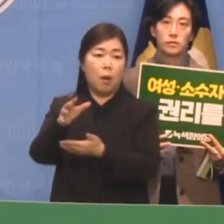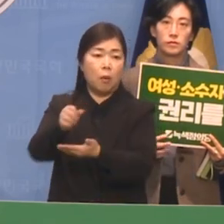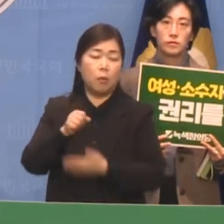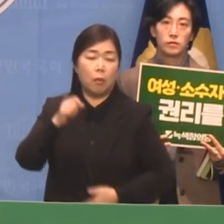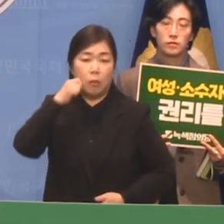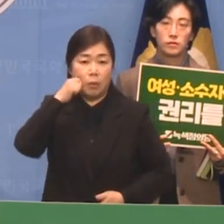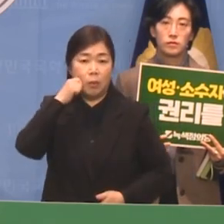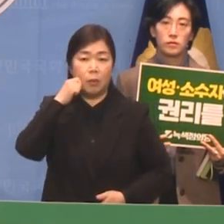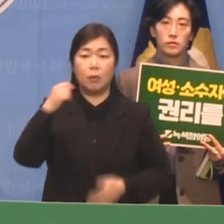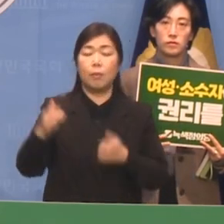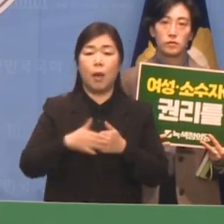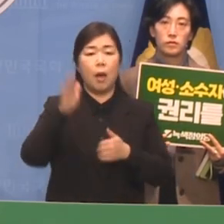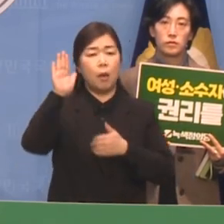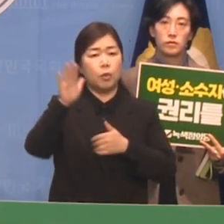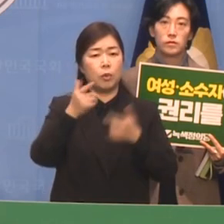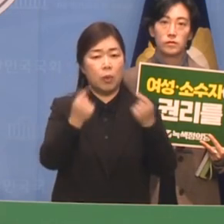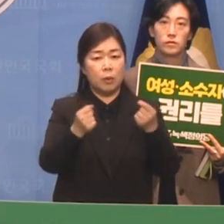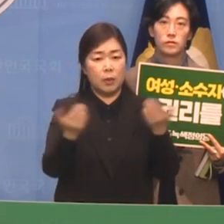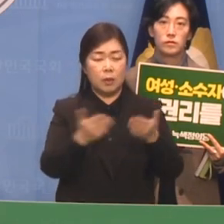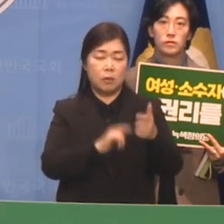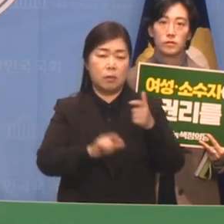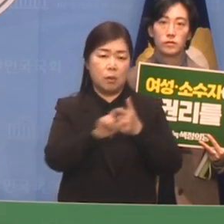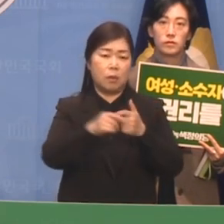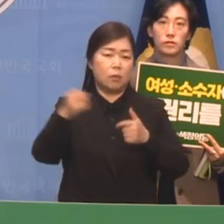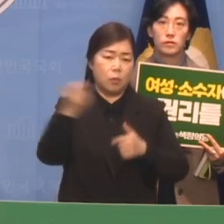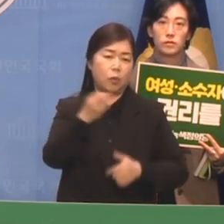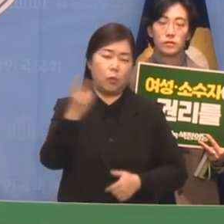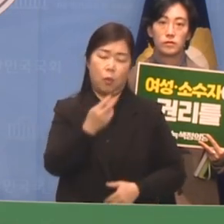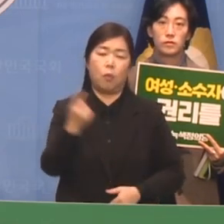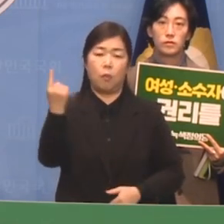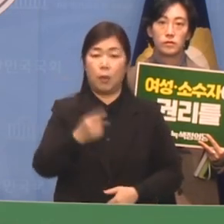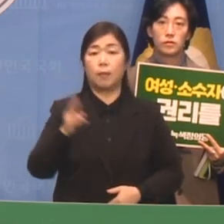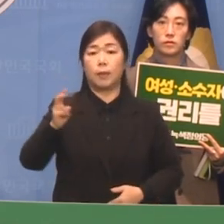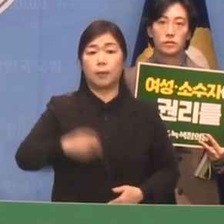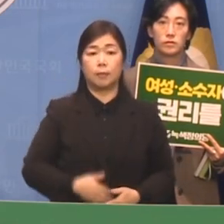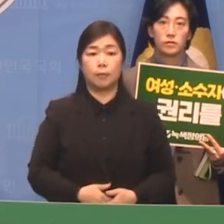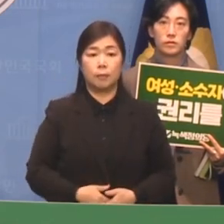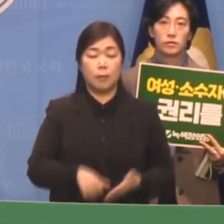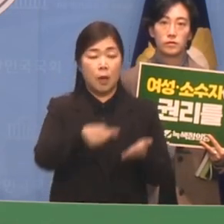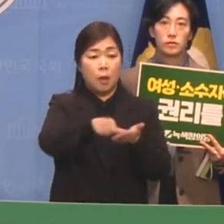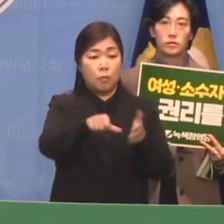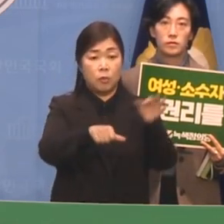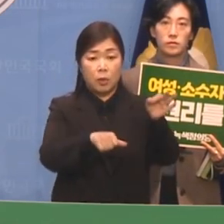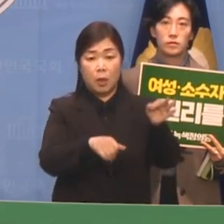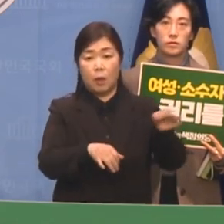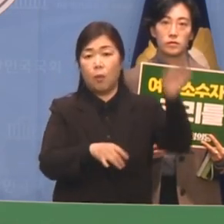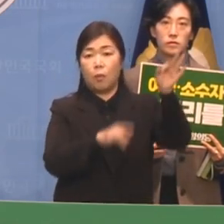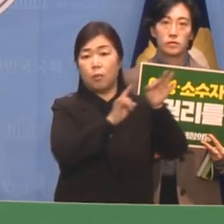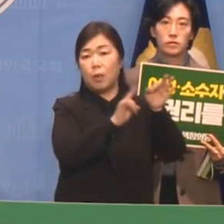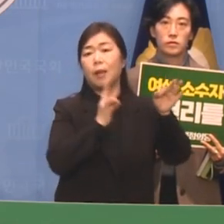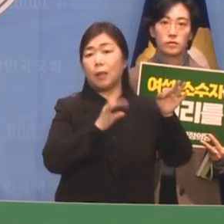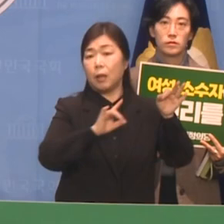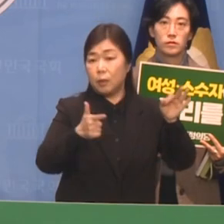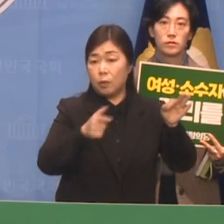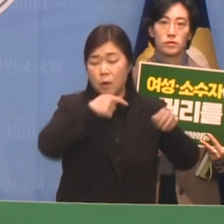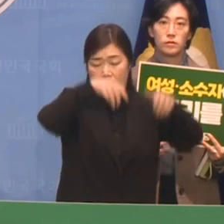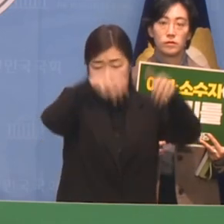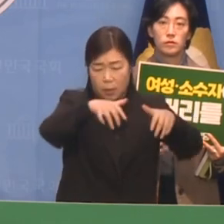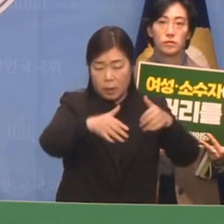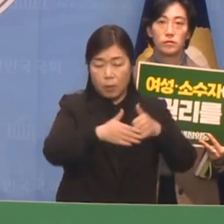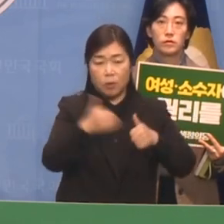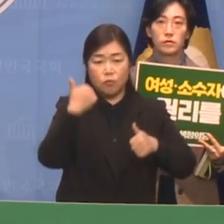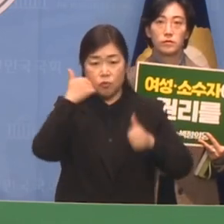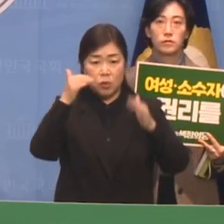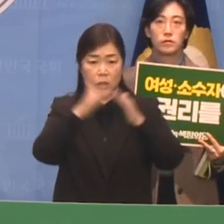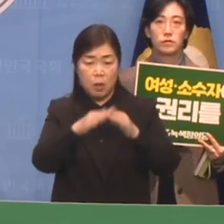앞으로 이런 일들은 더 빈번하게 일어날 것입니다. 물가만 오른 것이 아닙니다. 폭우로 인해 누군가의